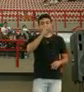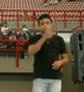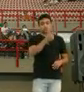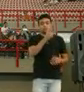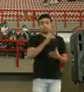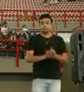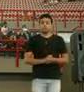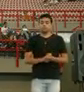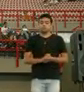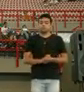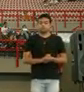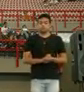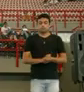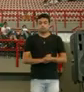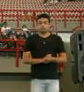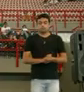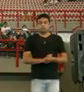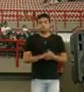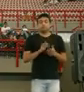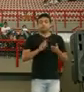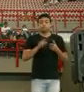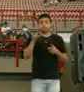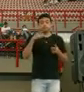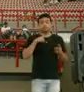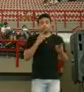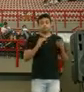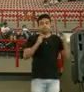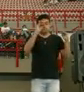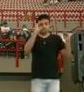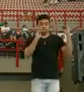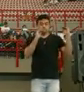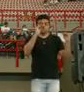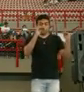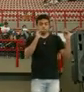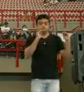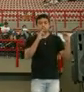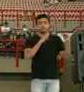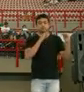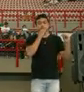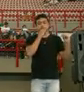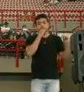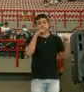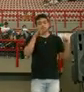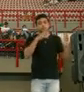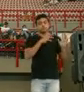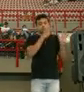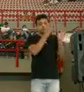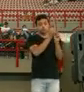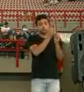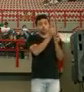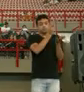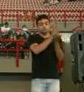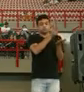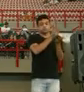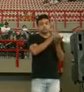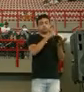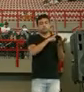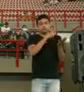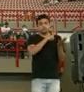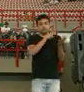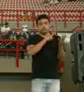certo? Então vamos lá, ela está balanceada. Outra coisa importante, num cálculo estequiométrico sempre